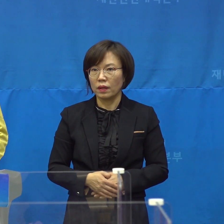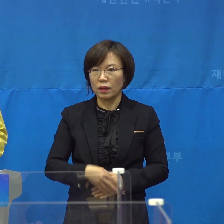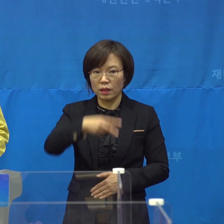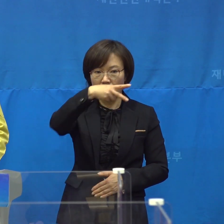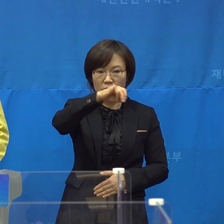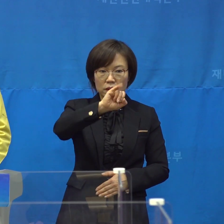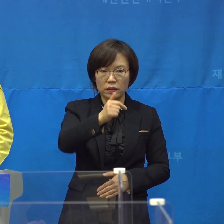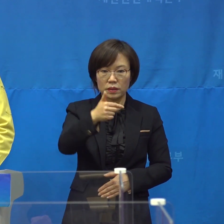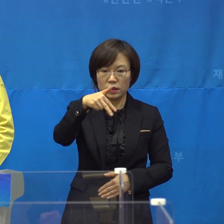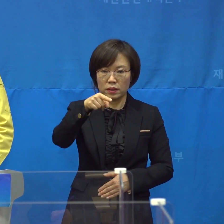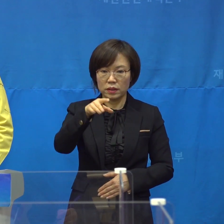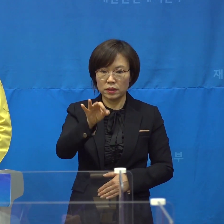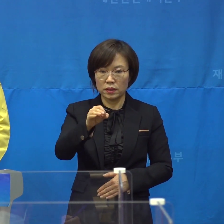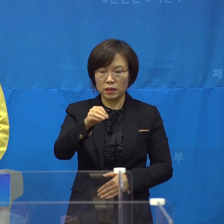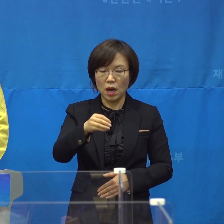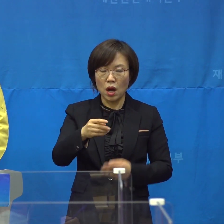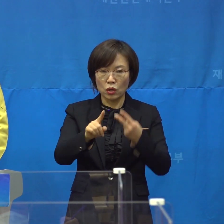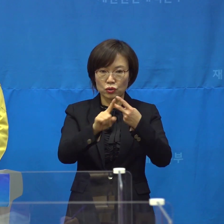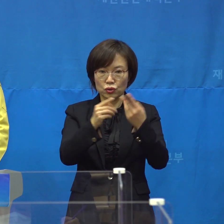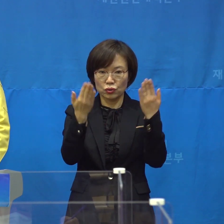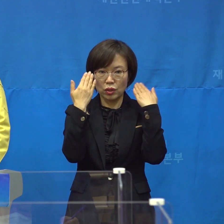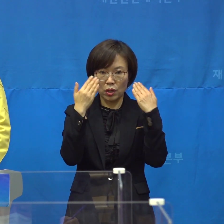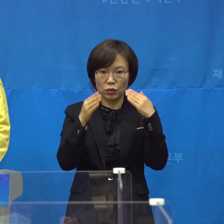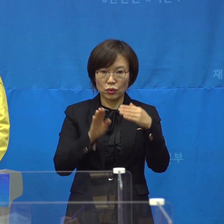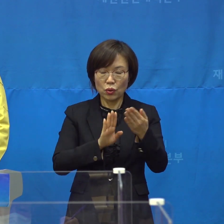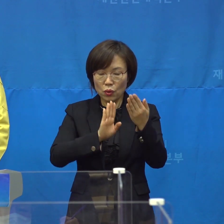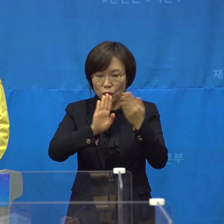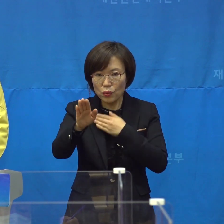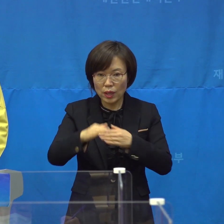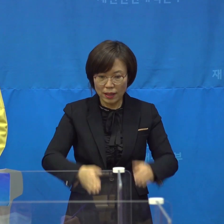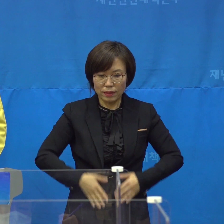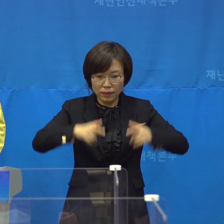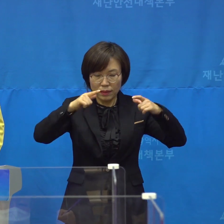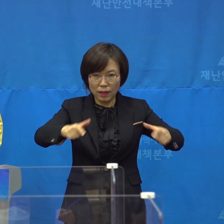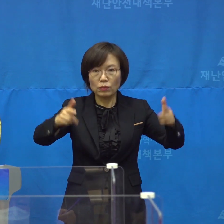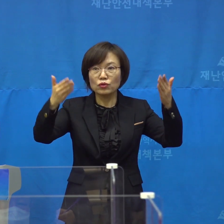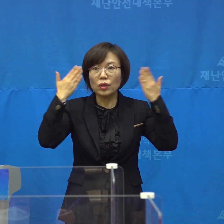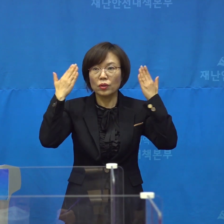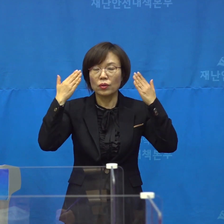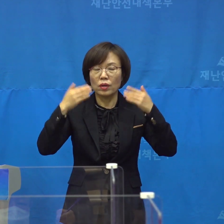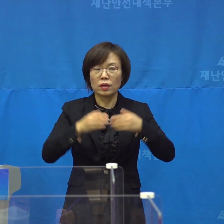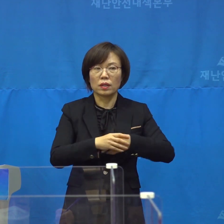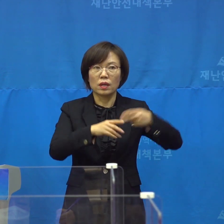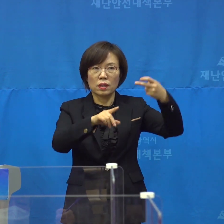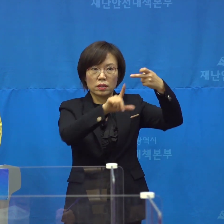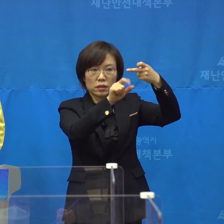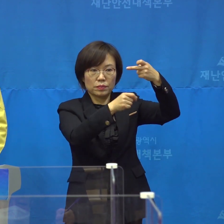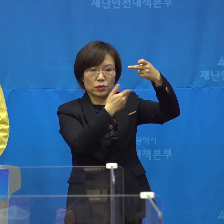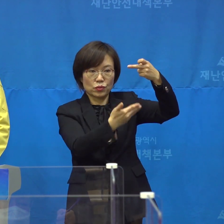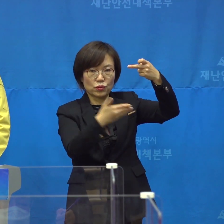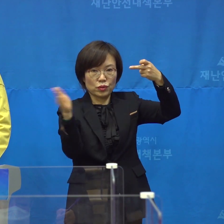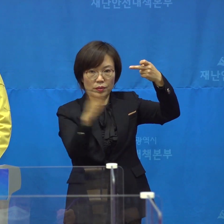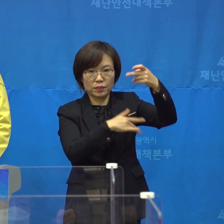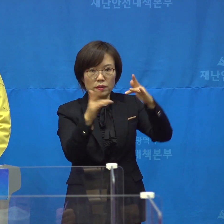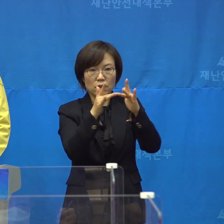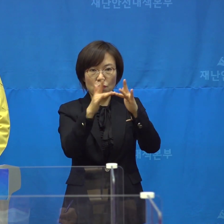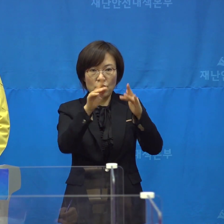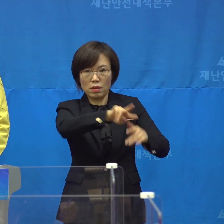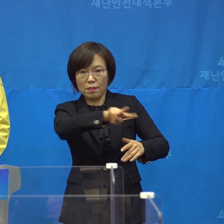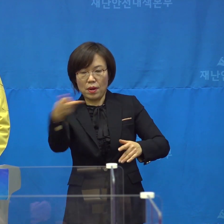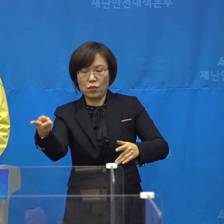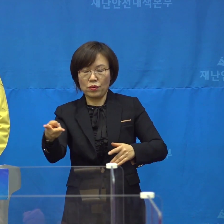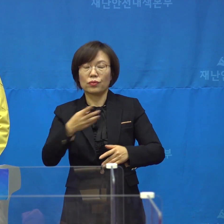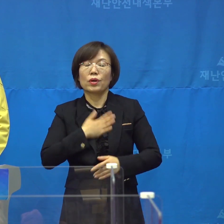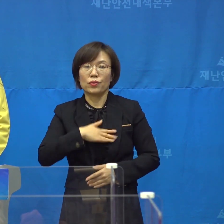네, 신정중학교 이후로 계속 남구에 있는 모든 학교는 이제 9일부터 원격 수업을 진행하는 걸로